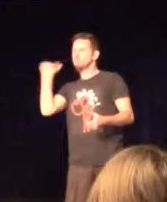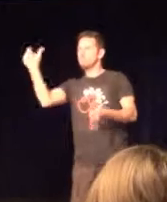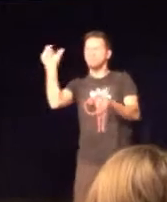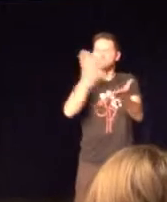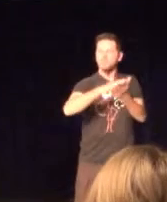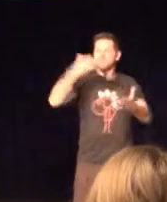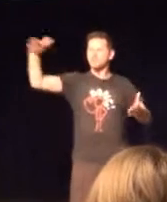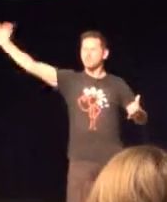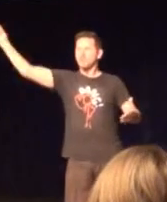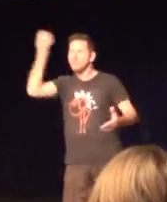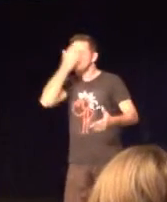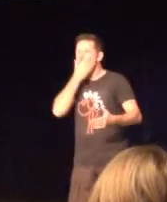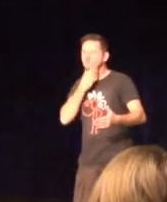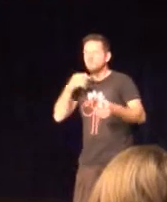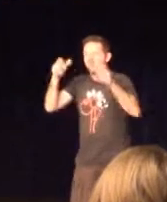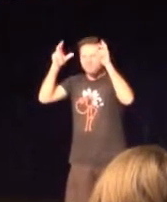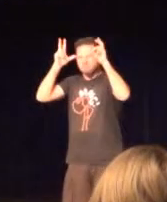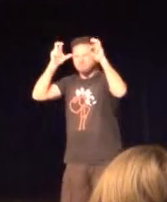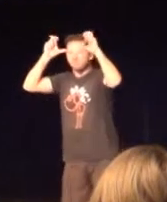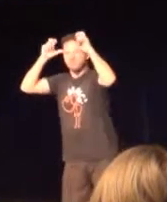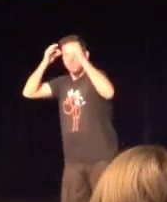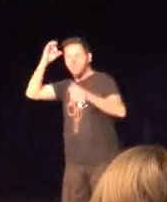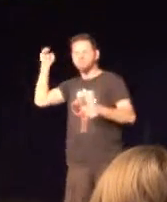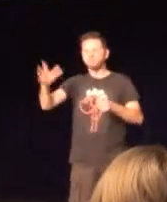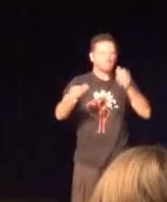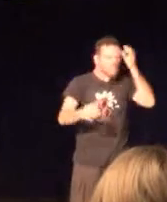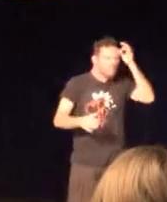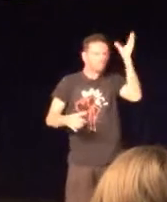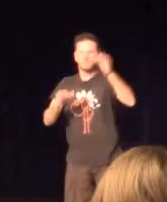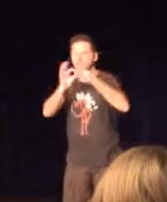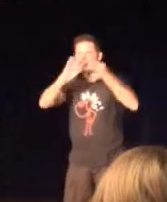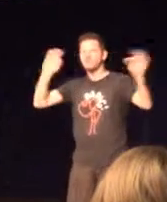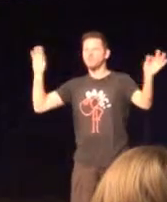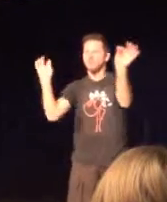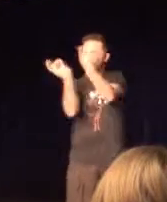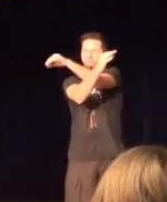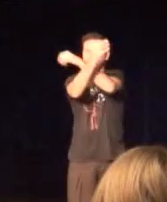aux allitérations sorceleuses, aux métonymies enjôleuses.